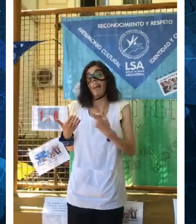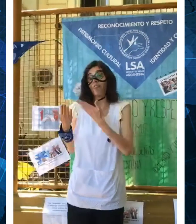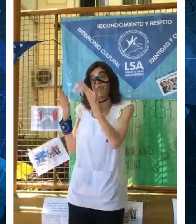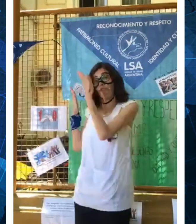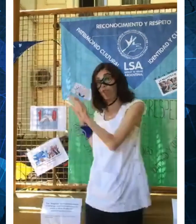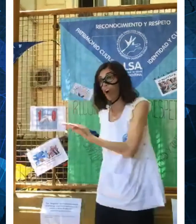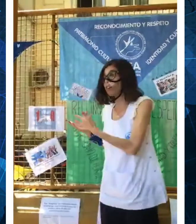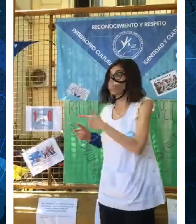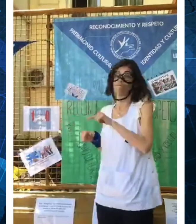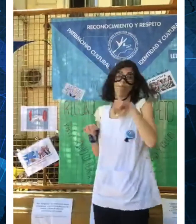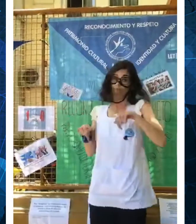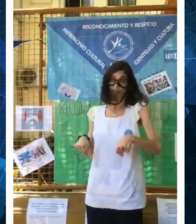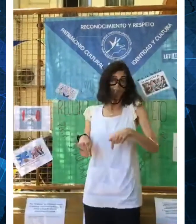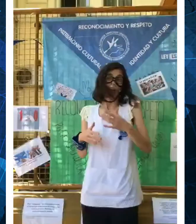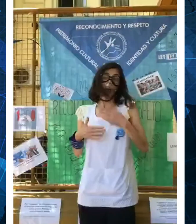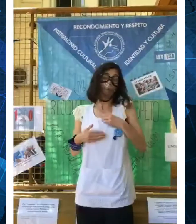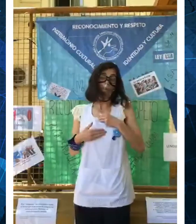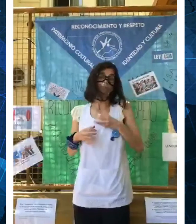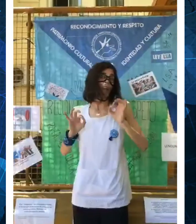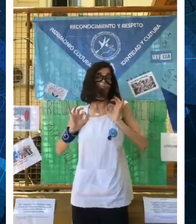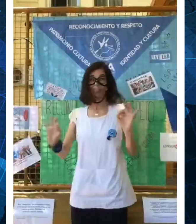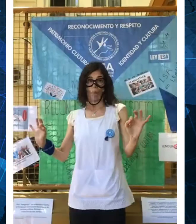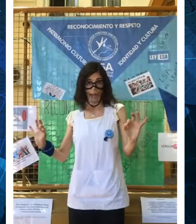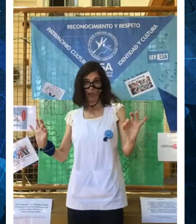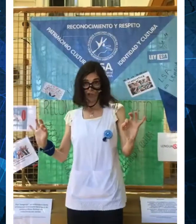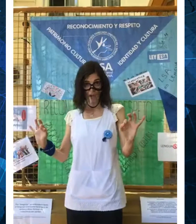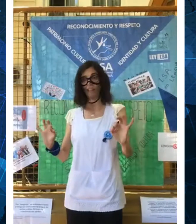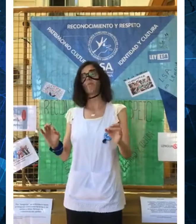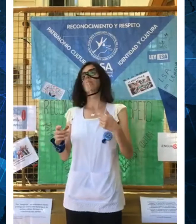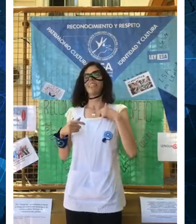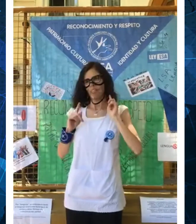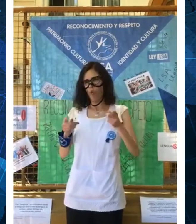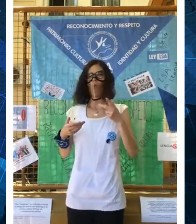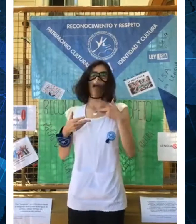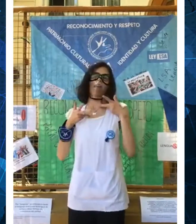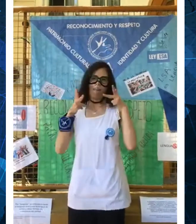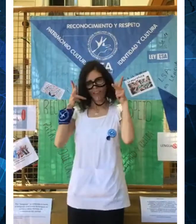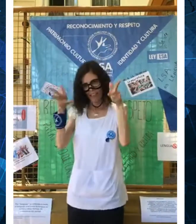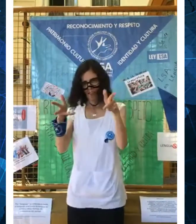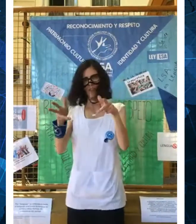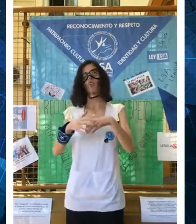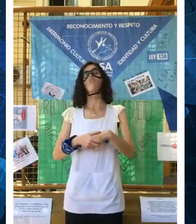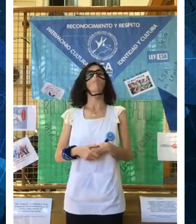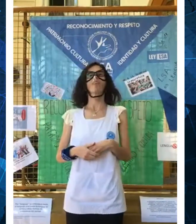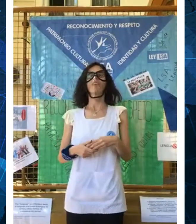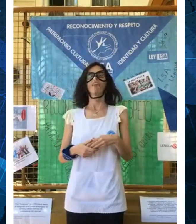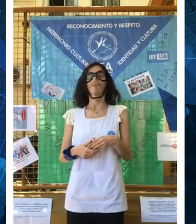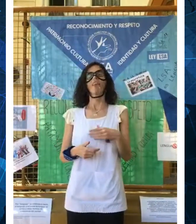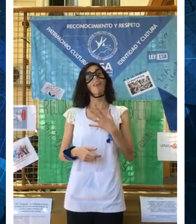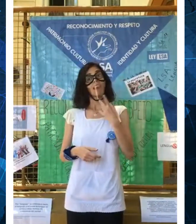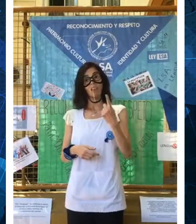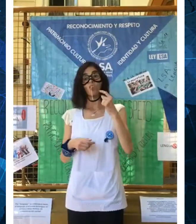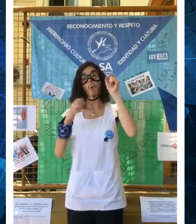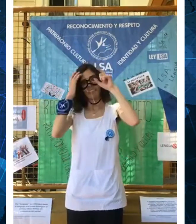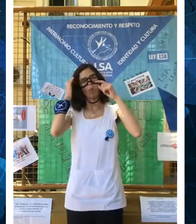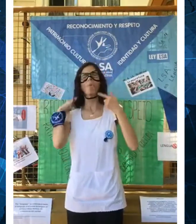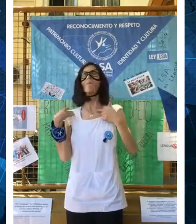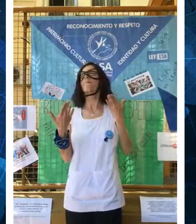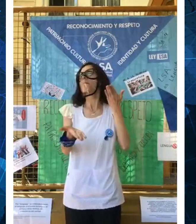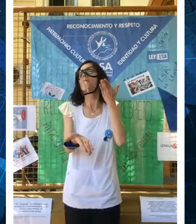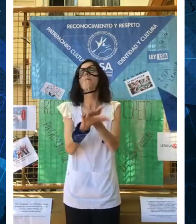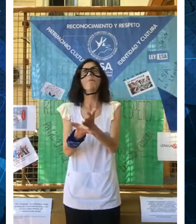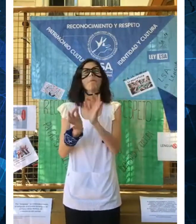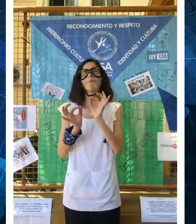Así que bueno, ahora el director lamentablemente no está presente porque está de vacaciones. De todos modos,